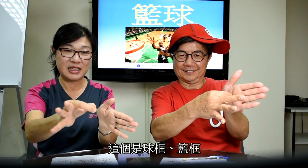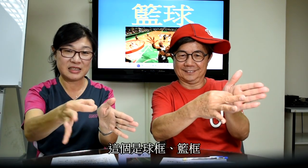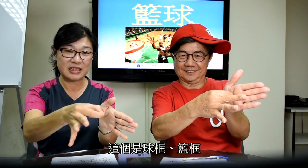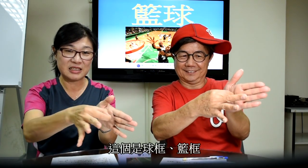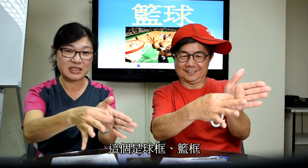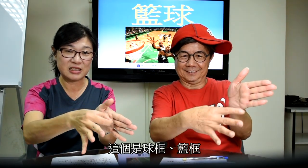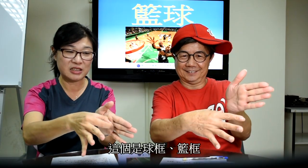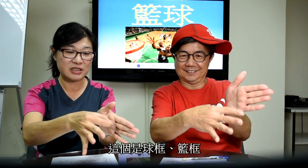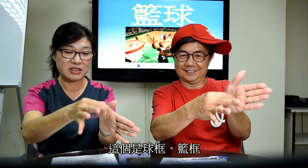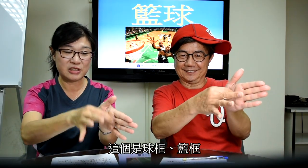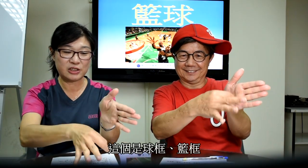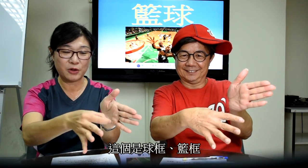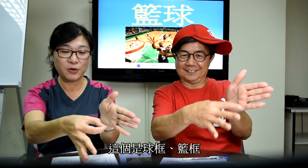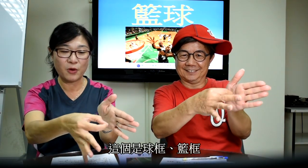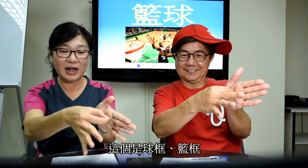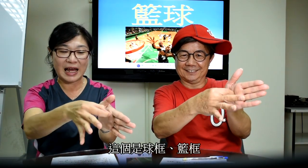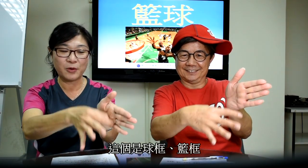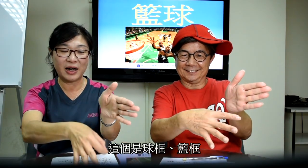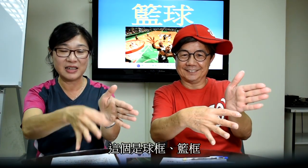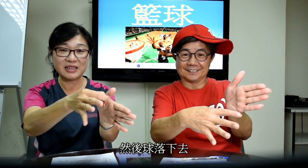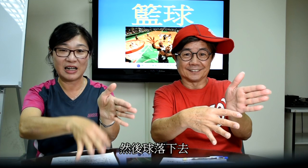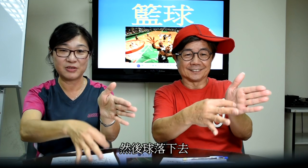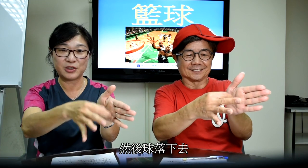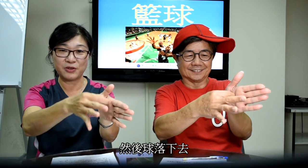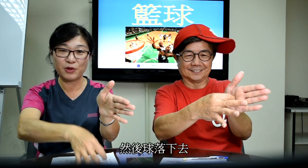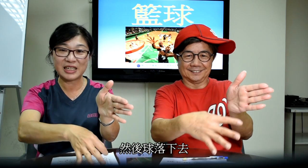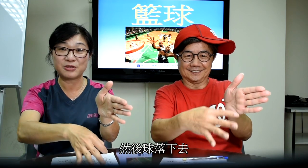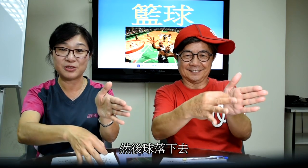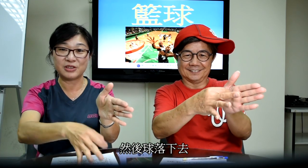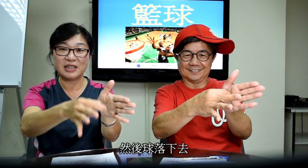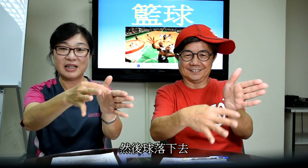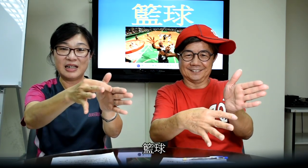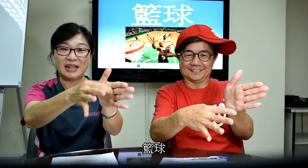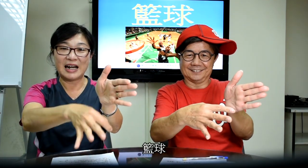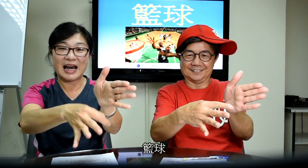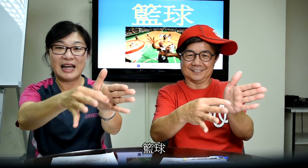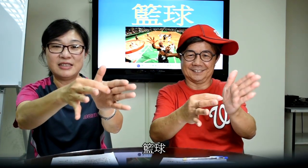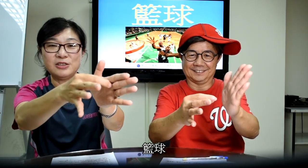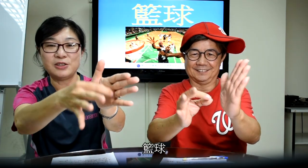这个是球框篮筐，然后球落下去，篮